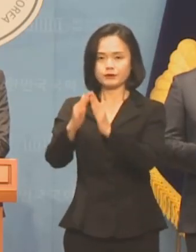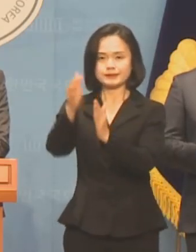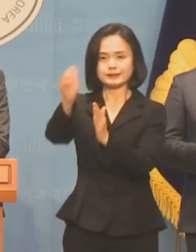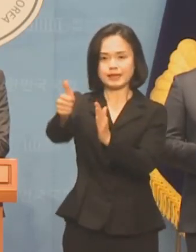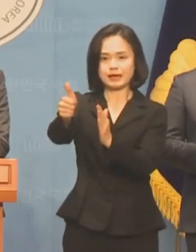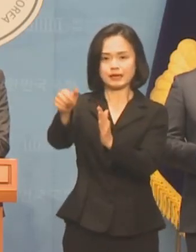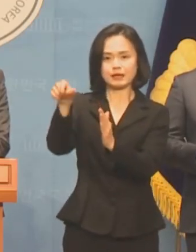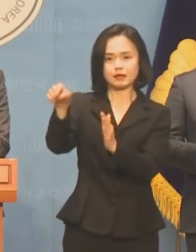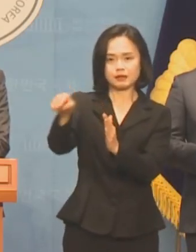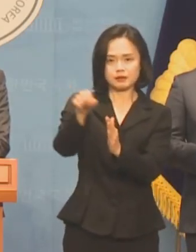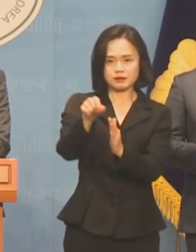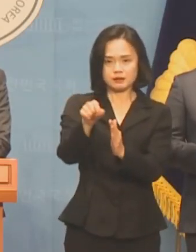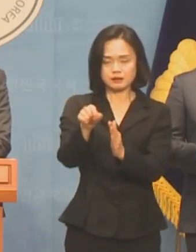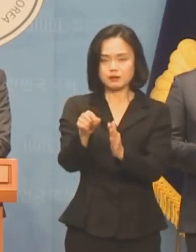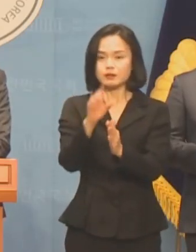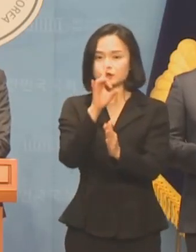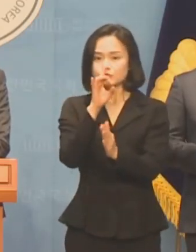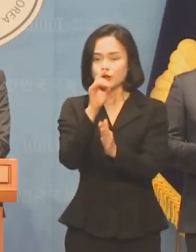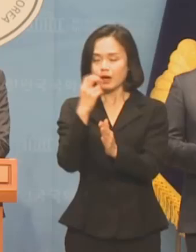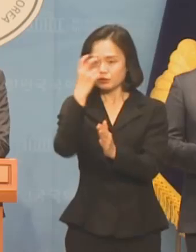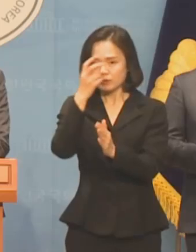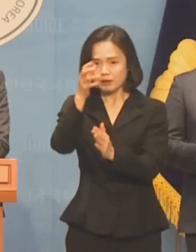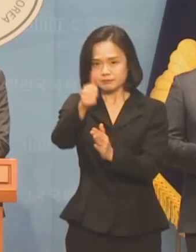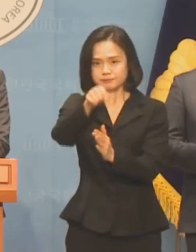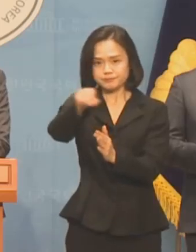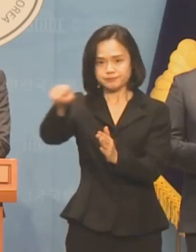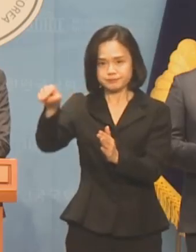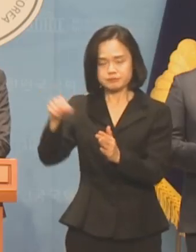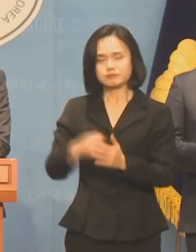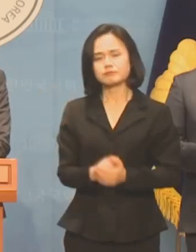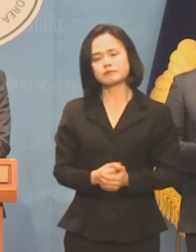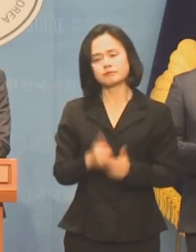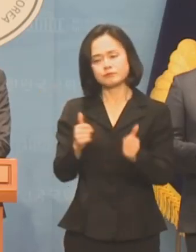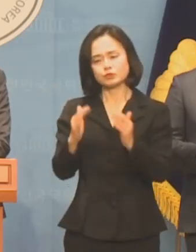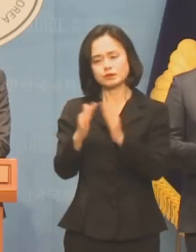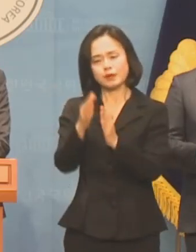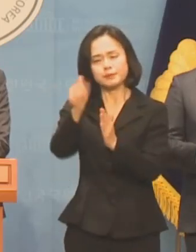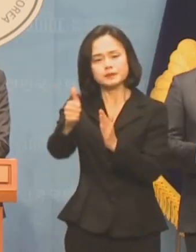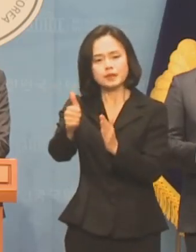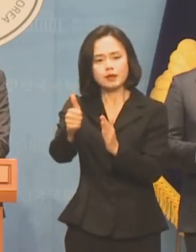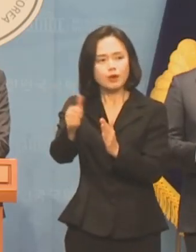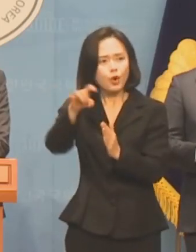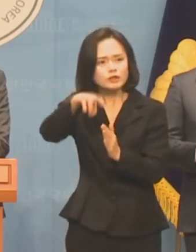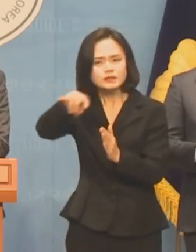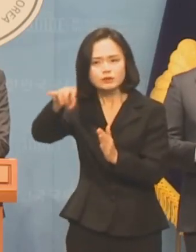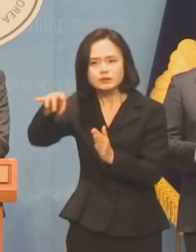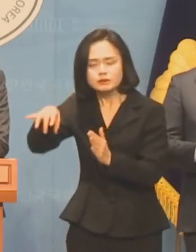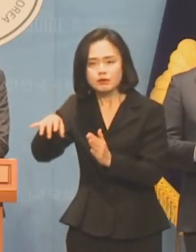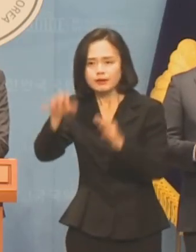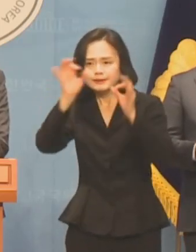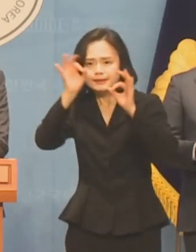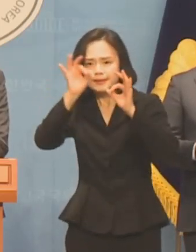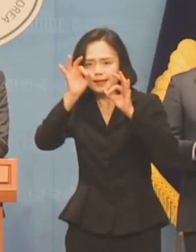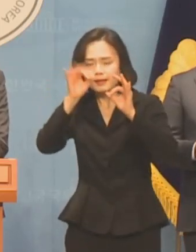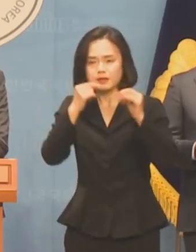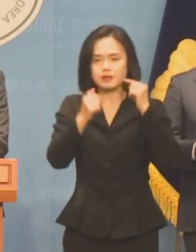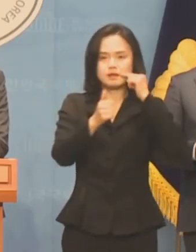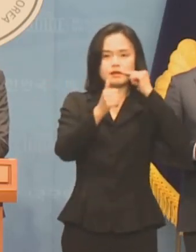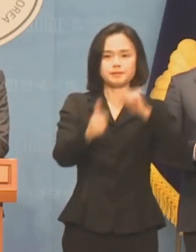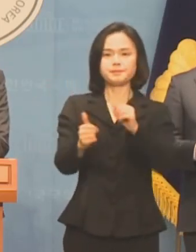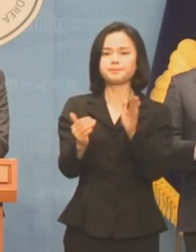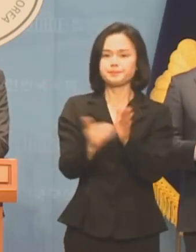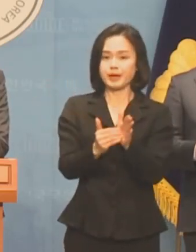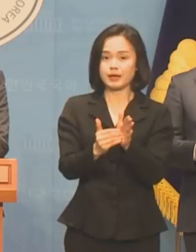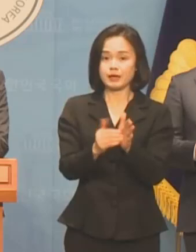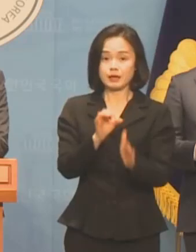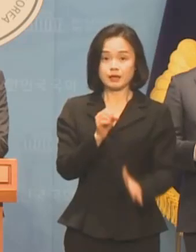중앙선거관리위원장에 더해 현직 부장판사의 위치까지 추적해달라고 요청했다고 합니다. 여인영 방첩사령관은